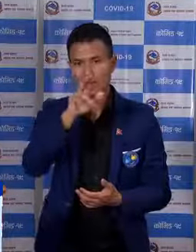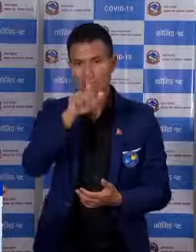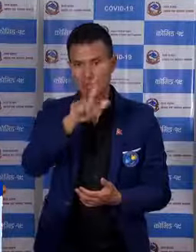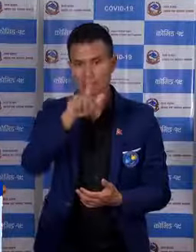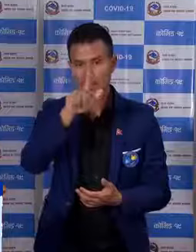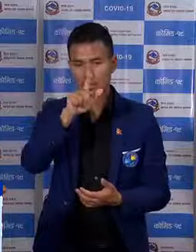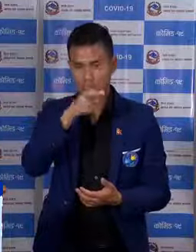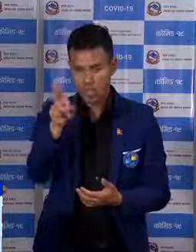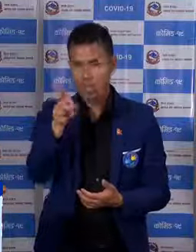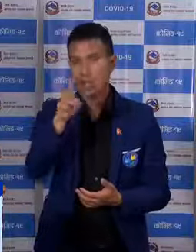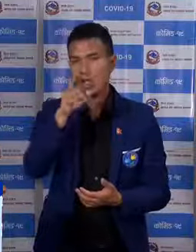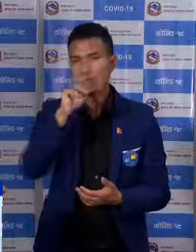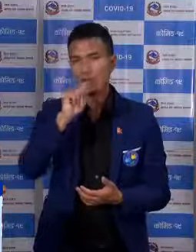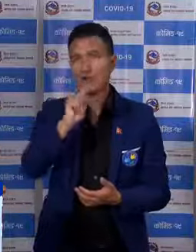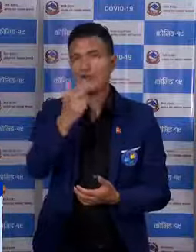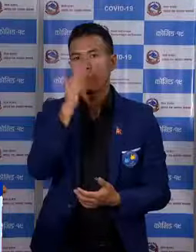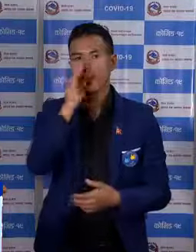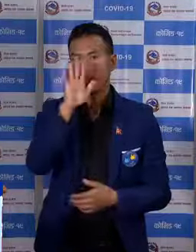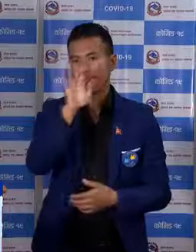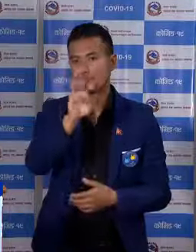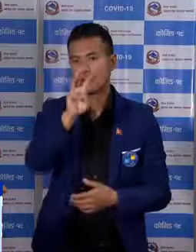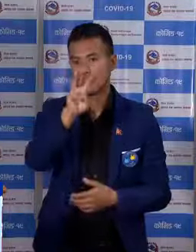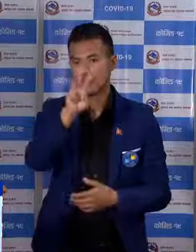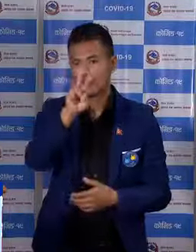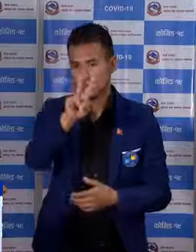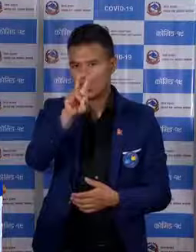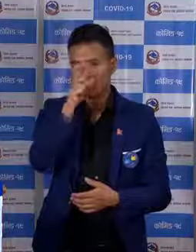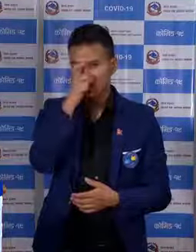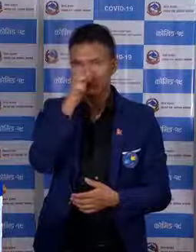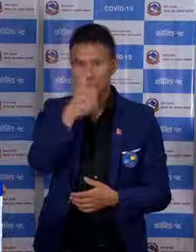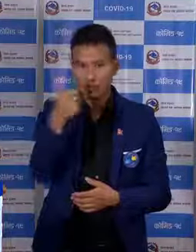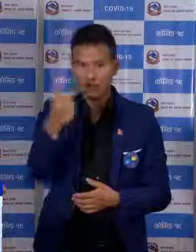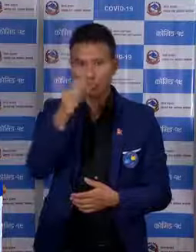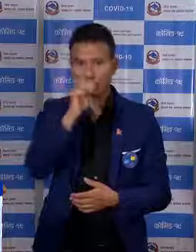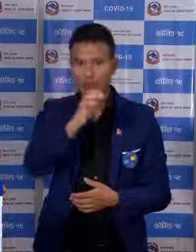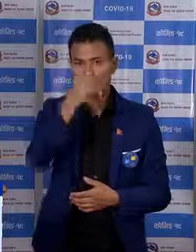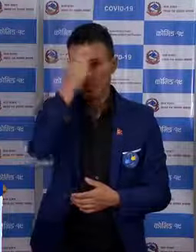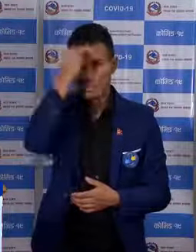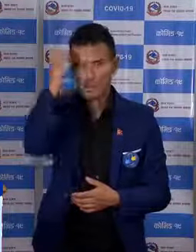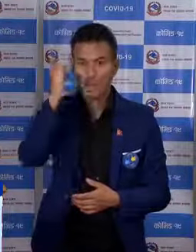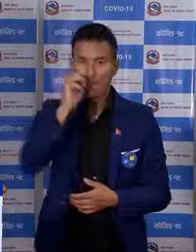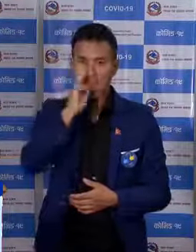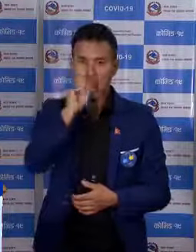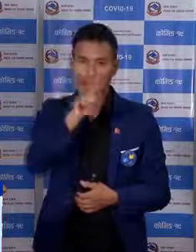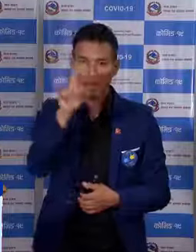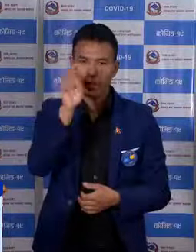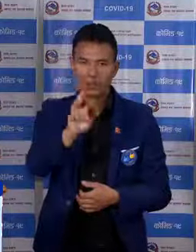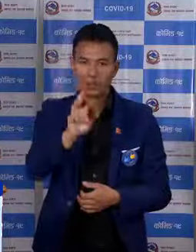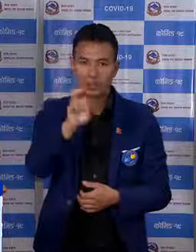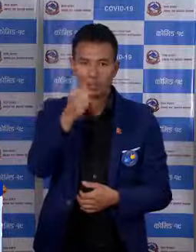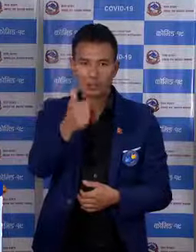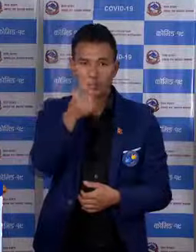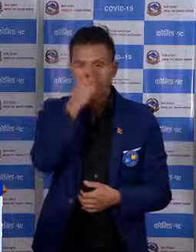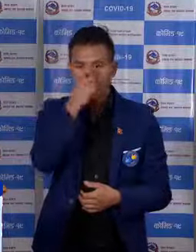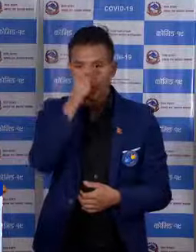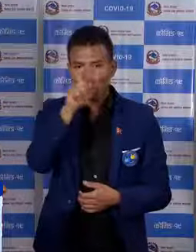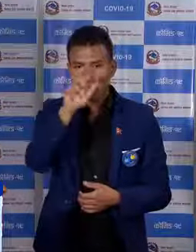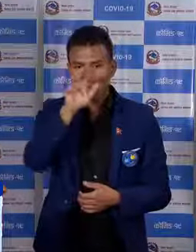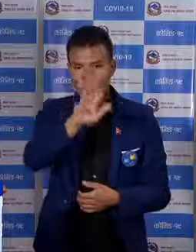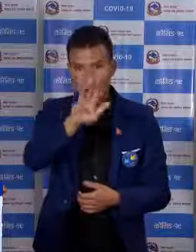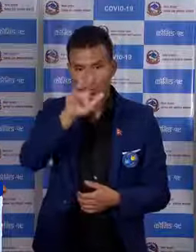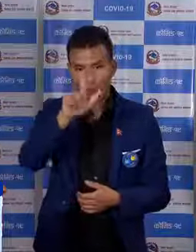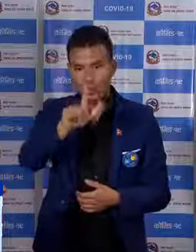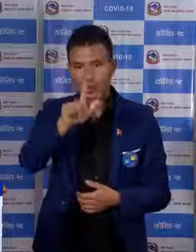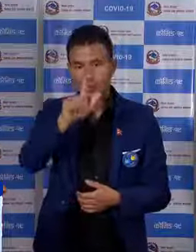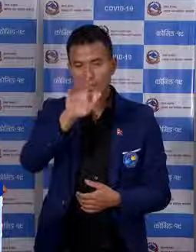कौनाली प्रदेश्ट मा 5,276 जाना र सुदुरपशिम प्रदेश्ट मा 11,667